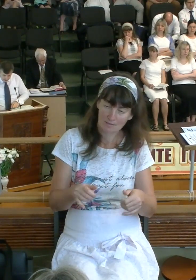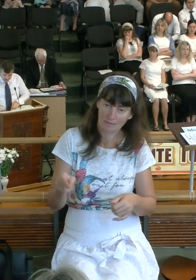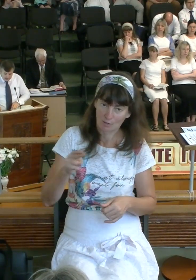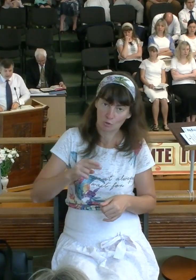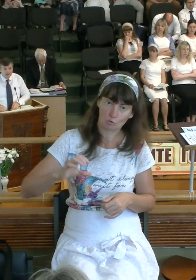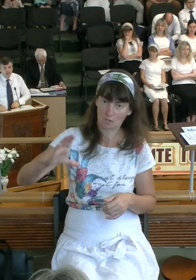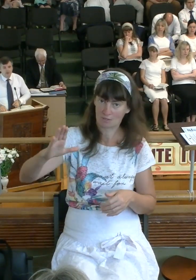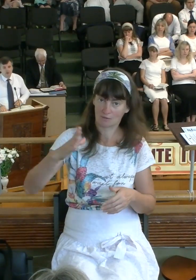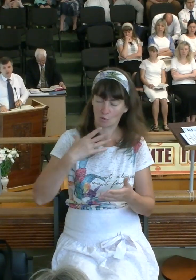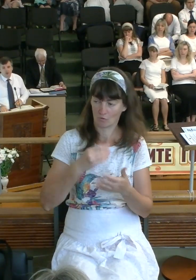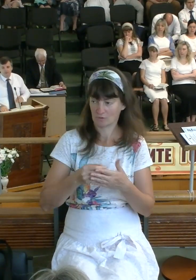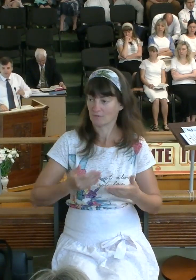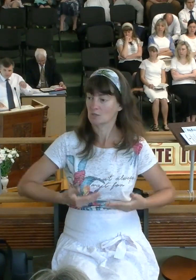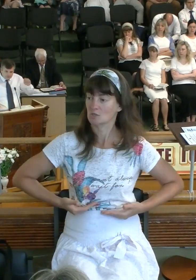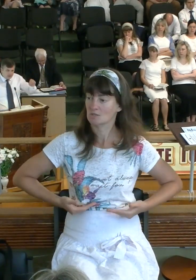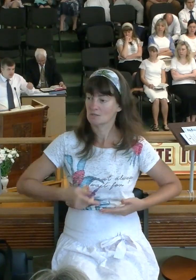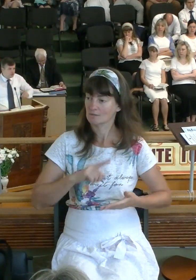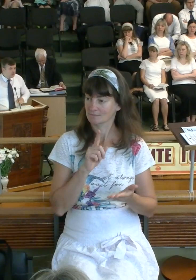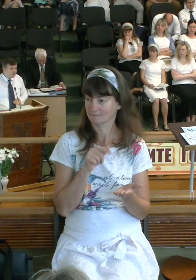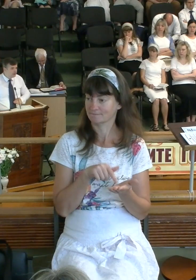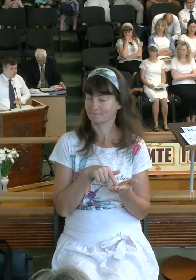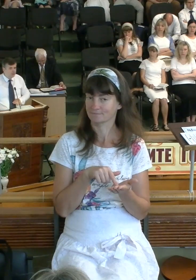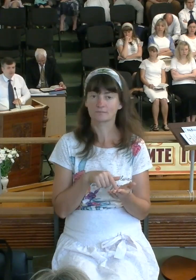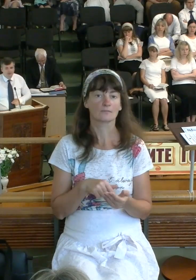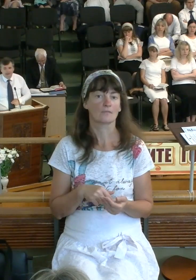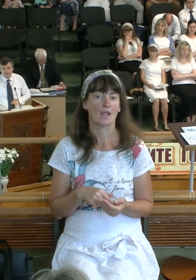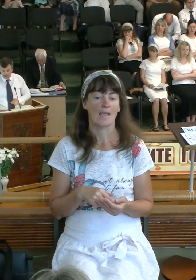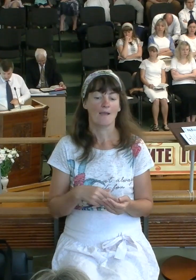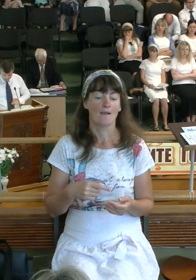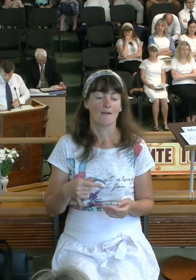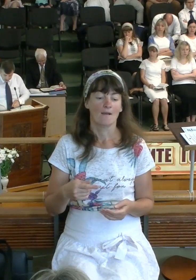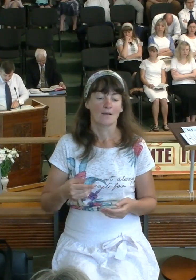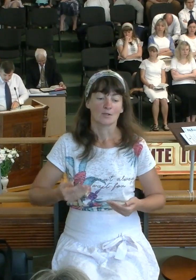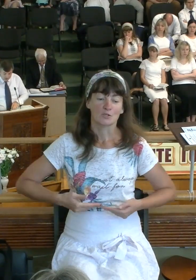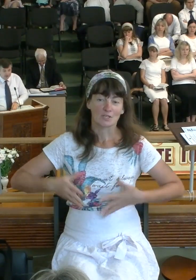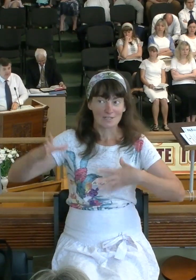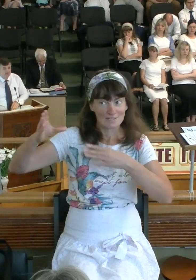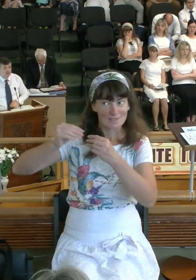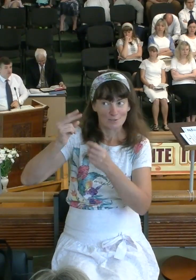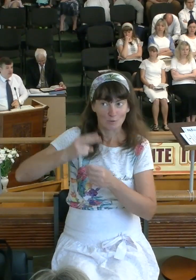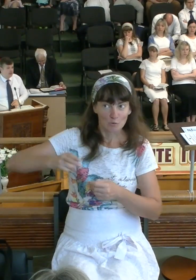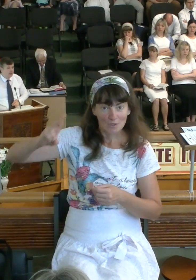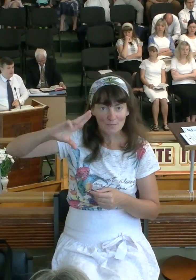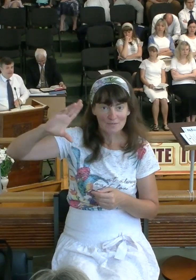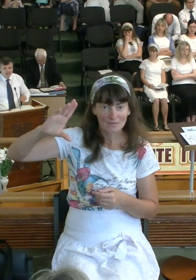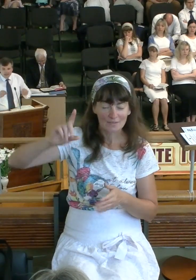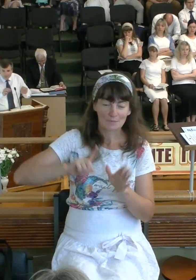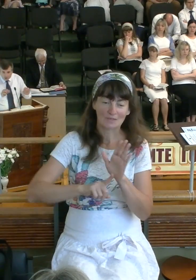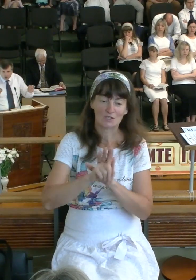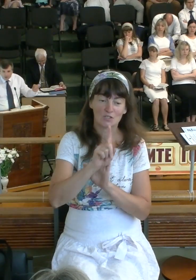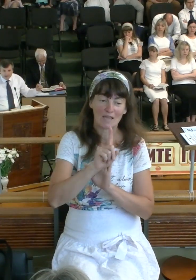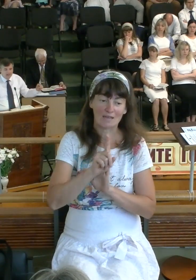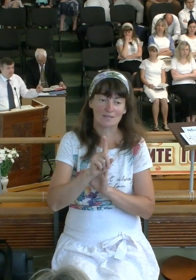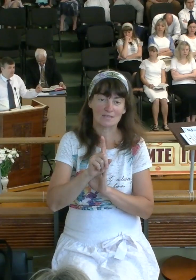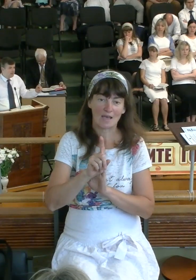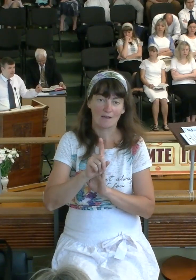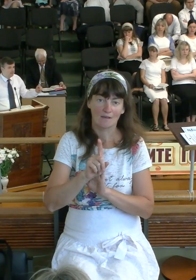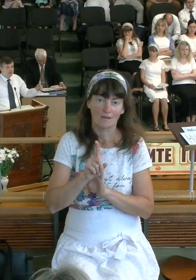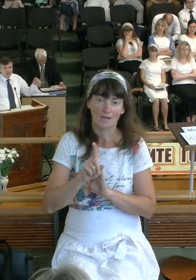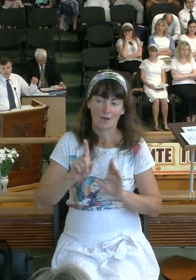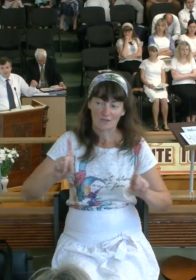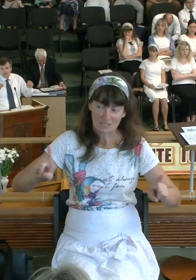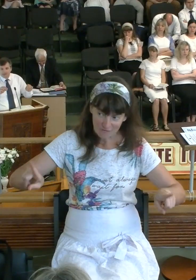жизни. Интересно о том, что жизнь с Духом Святым, она начинается всегда с возрождения. Не может без